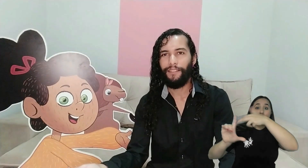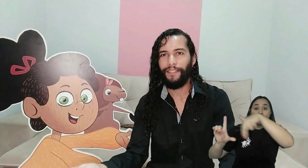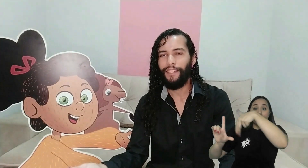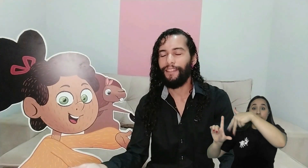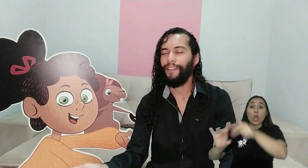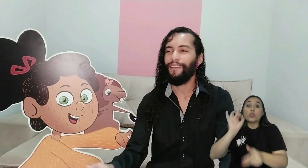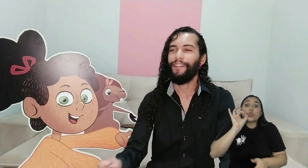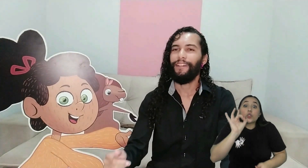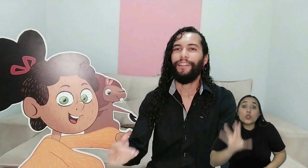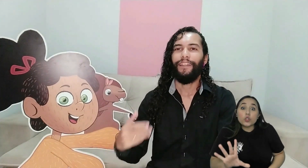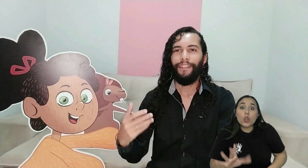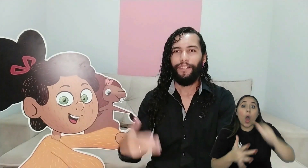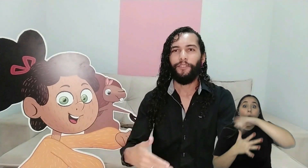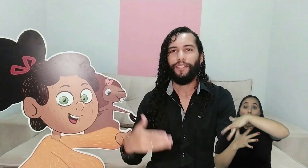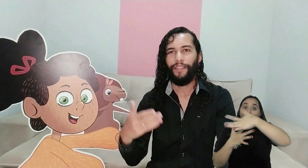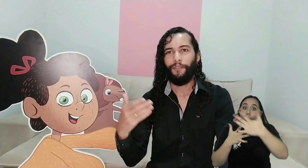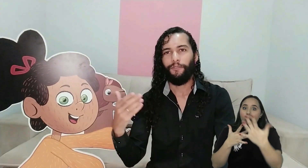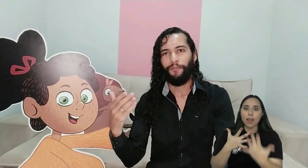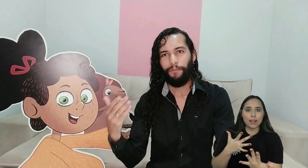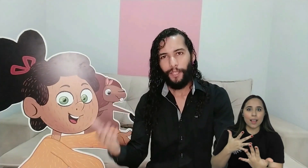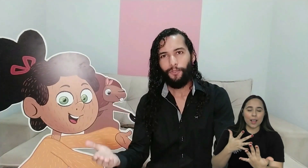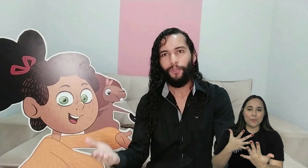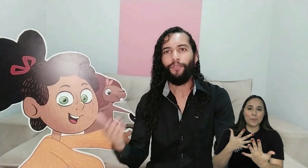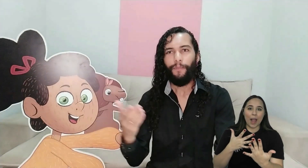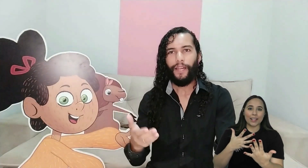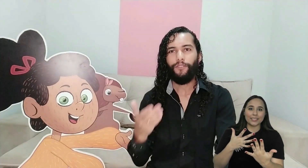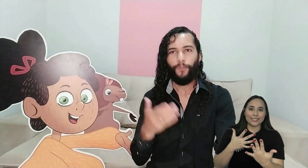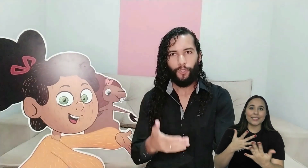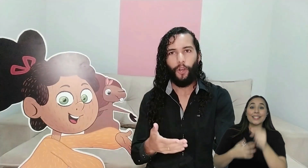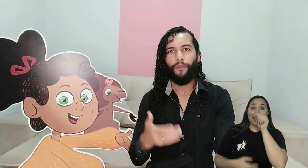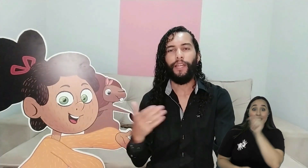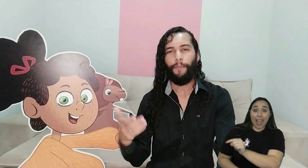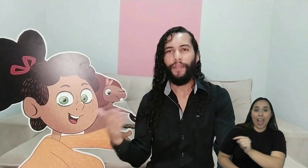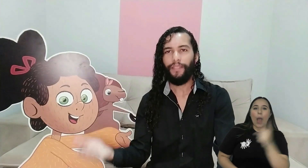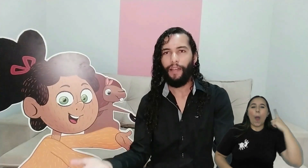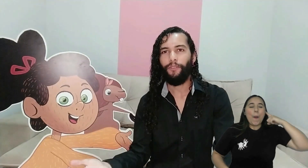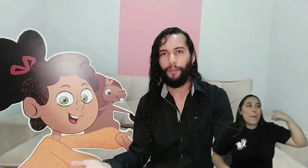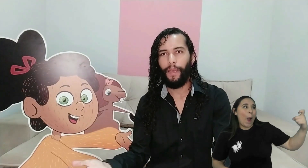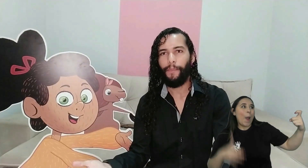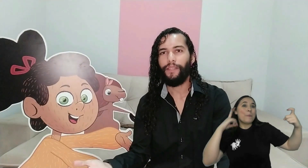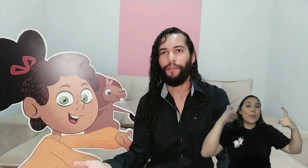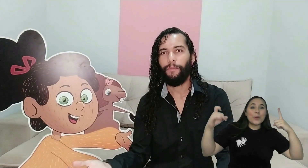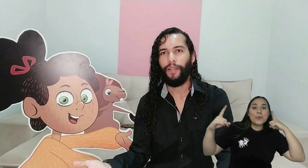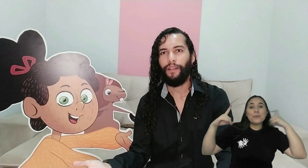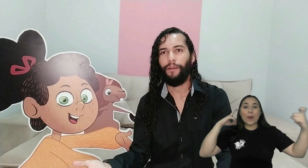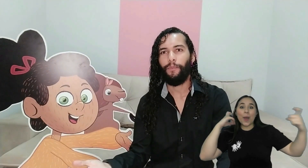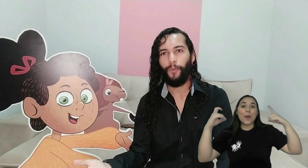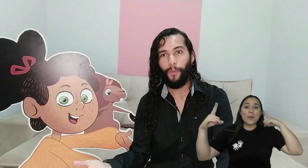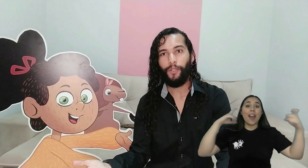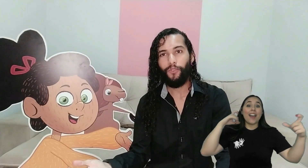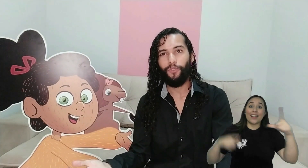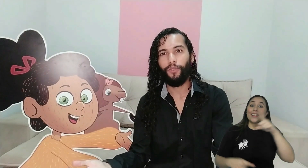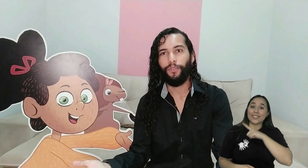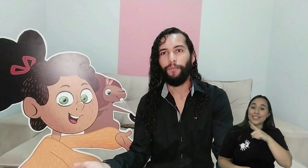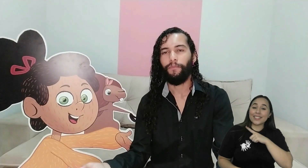inusitada de se dizer, até ele é um desenho para surdo, mas o som ele é pensado também para o público